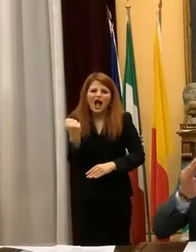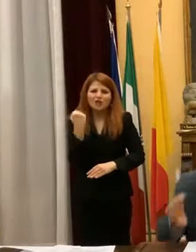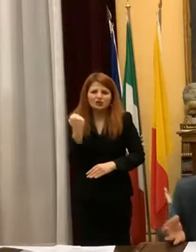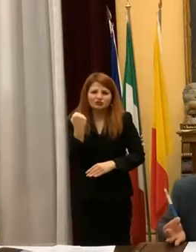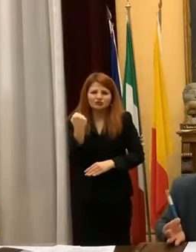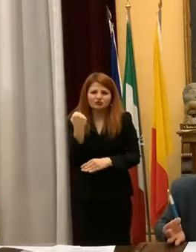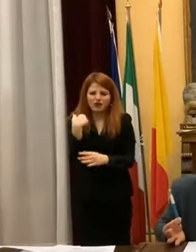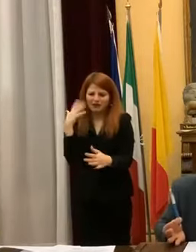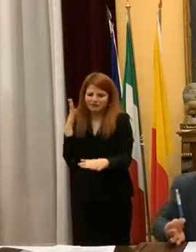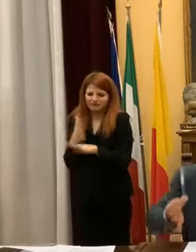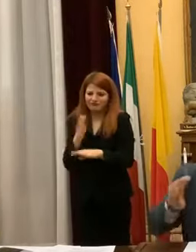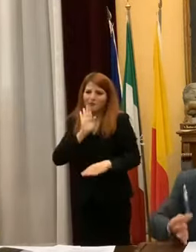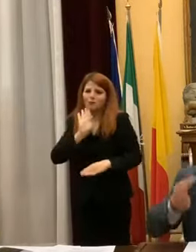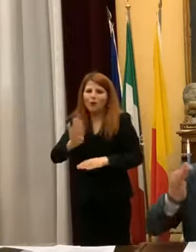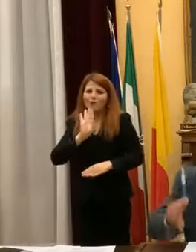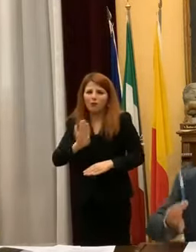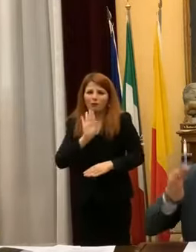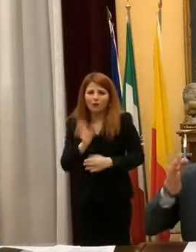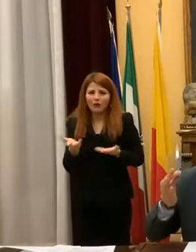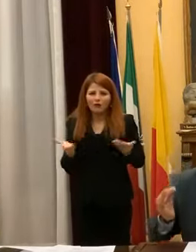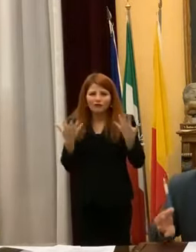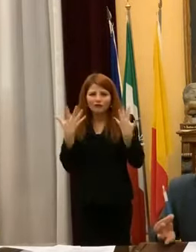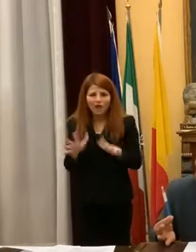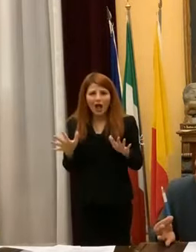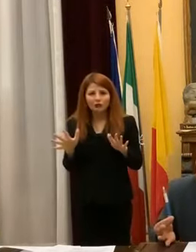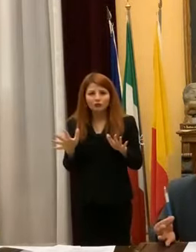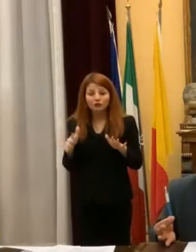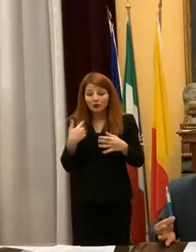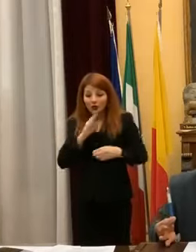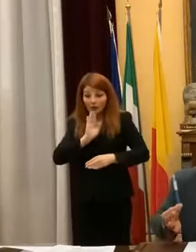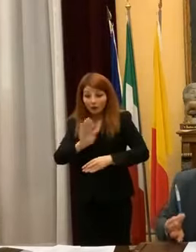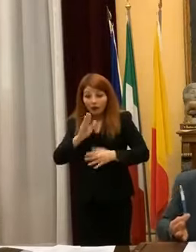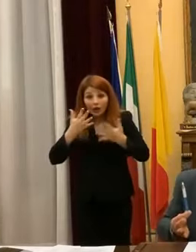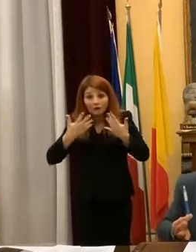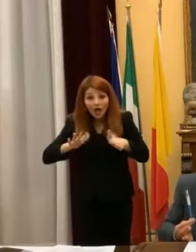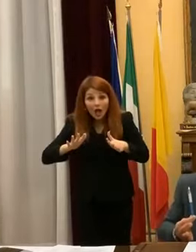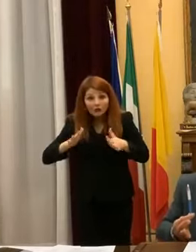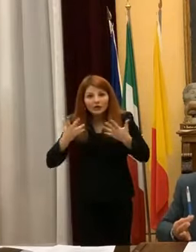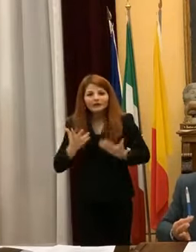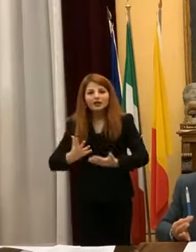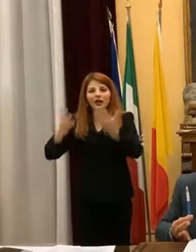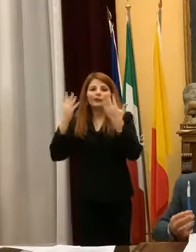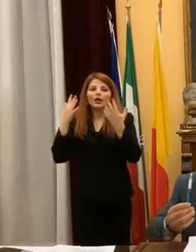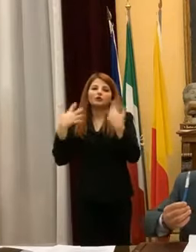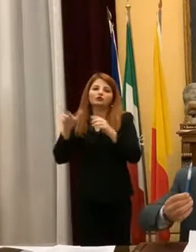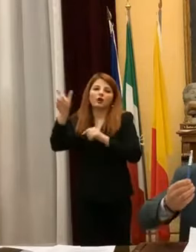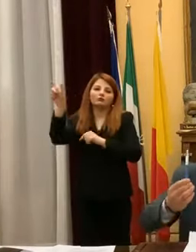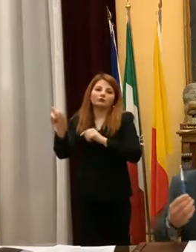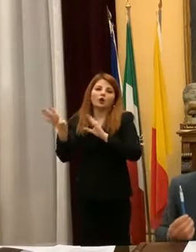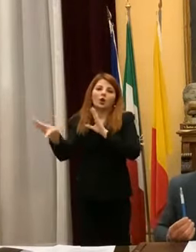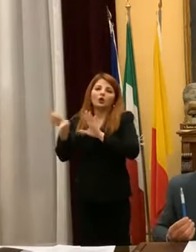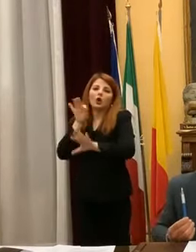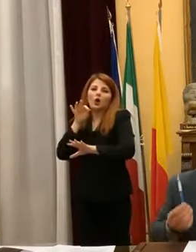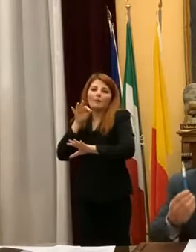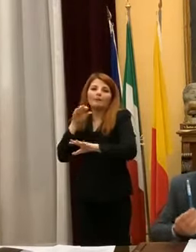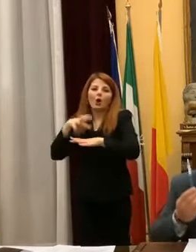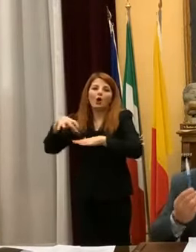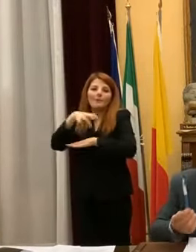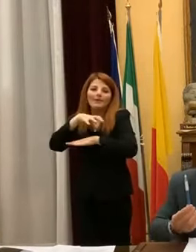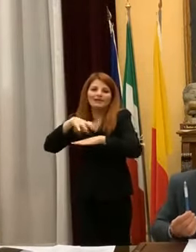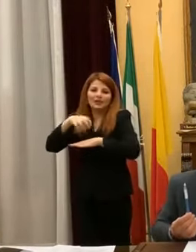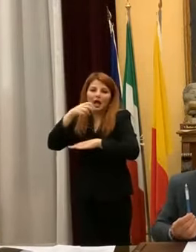De Luca è stato nominato commissario ad acta la Furnari,